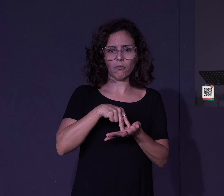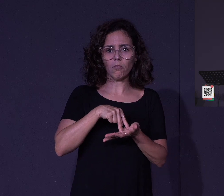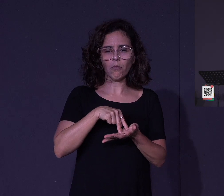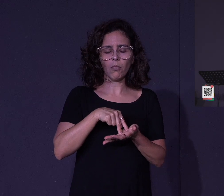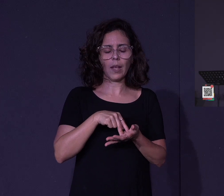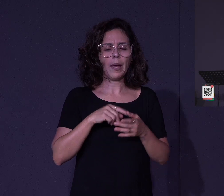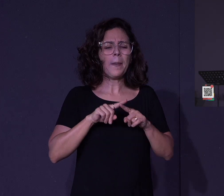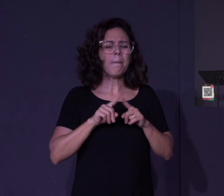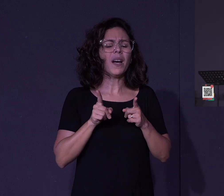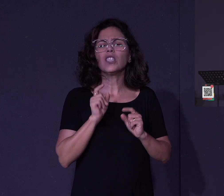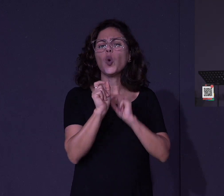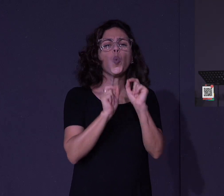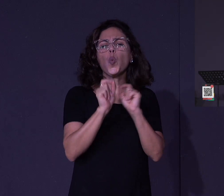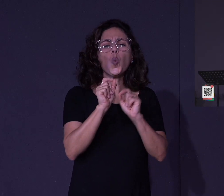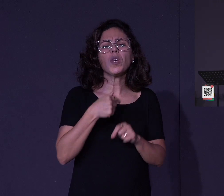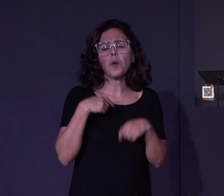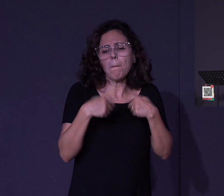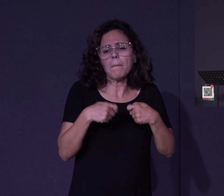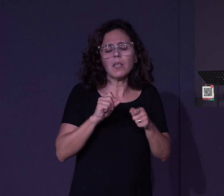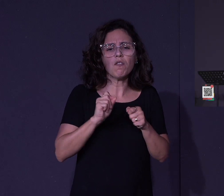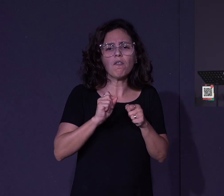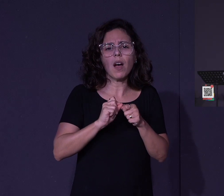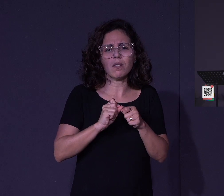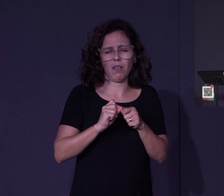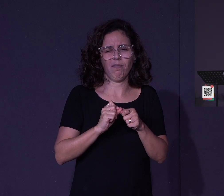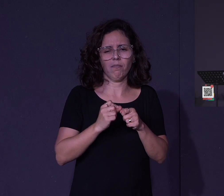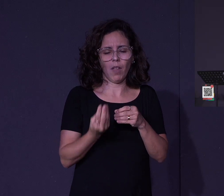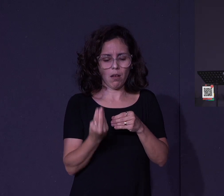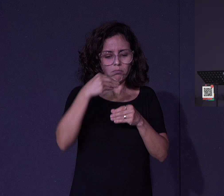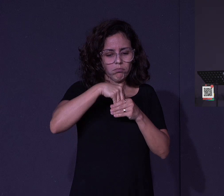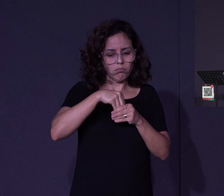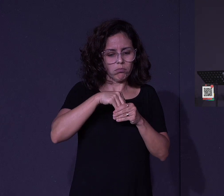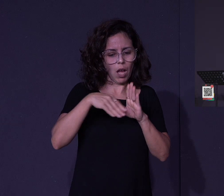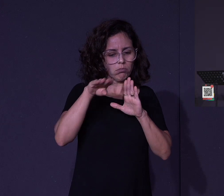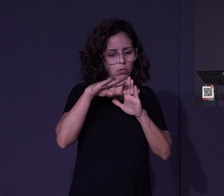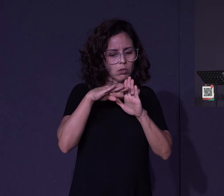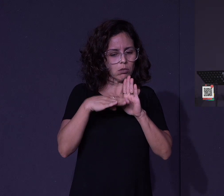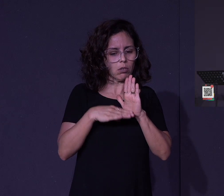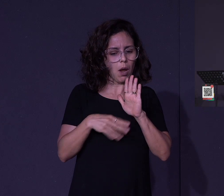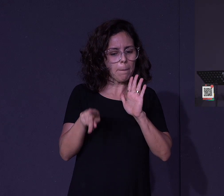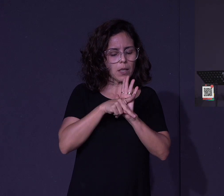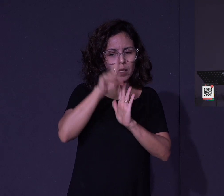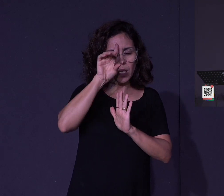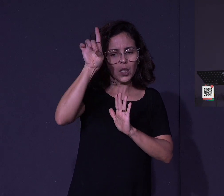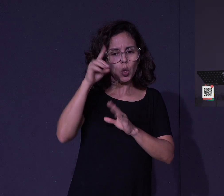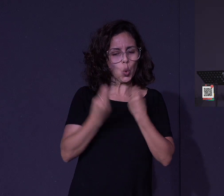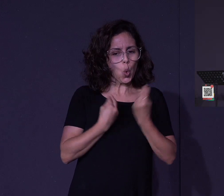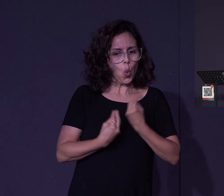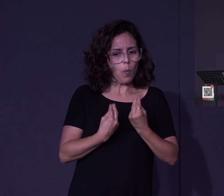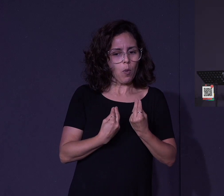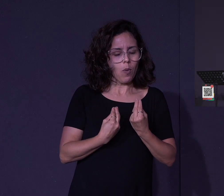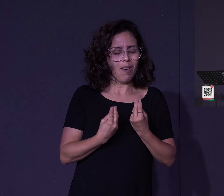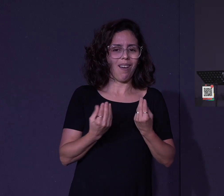que fazer para me enquadrar devidamente dentro desse cronograma divino? Obediência,